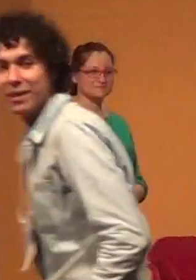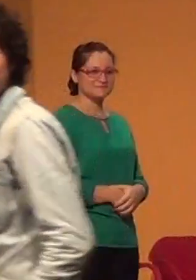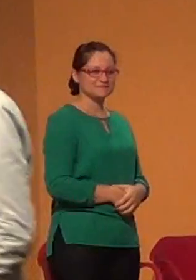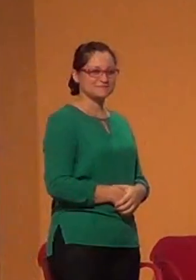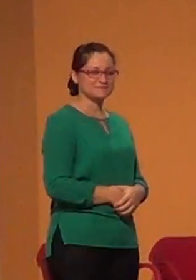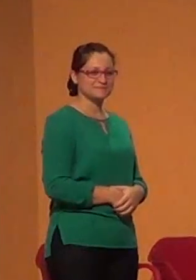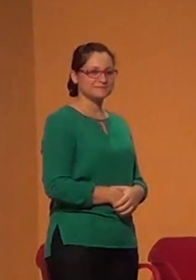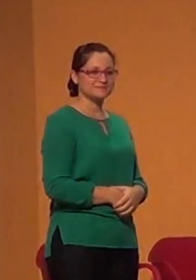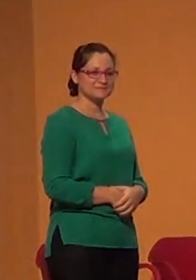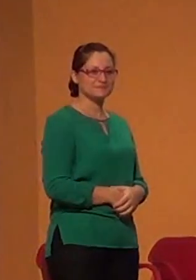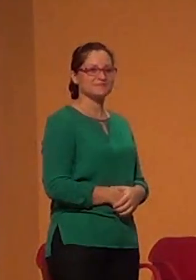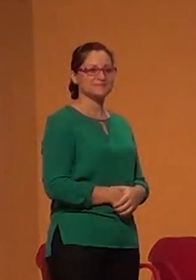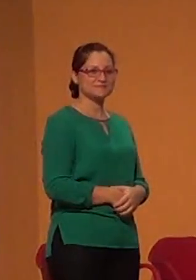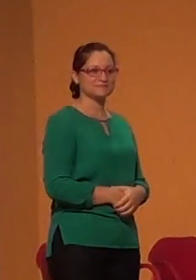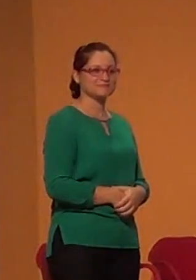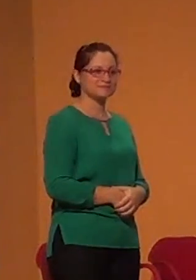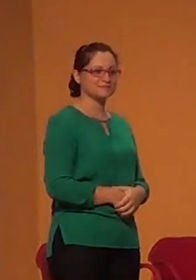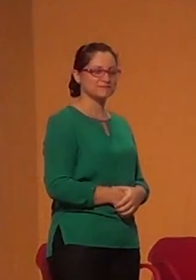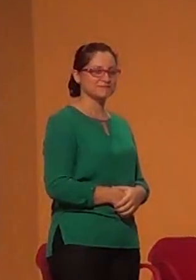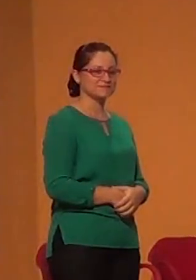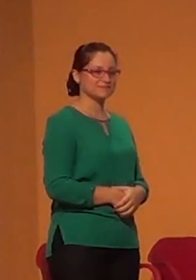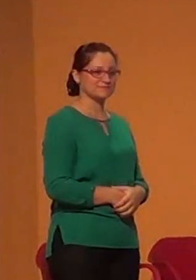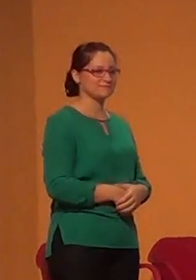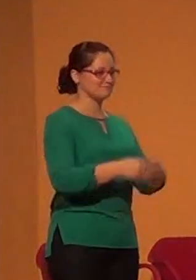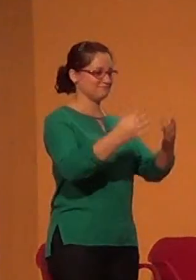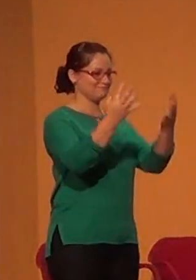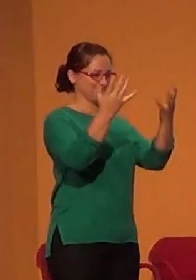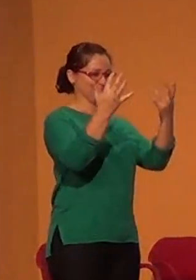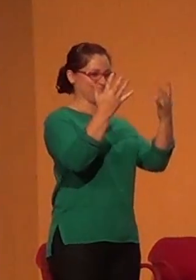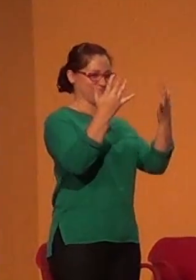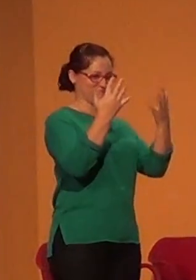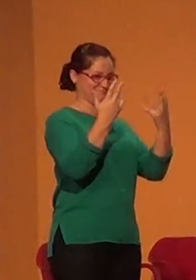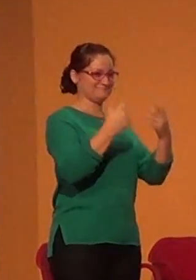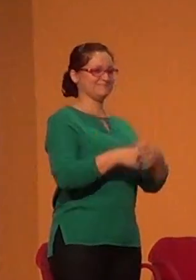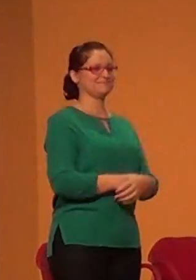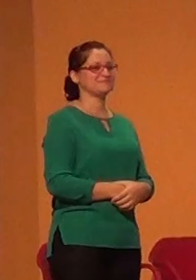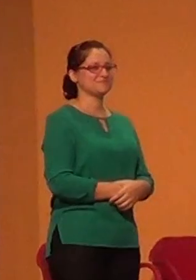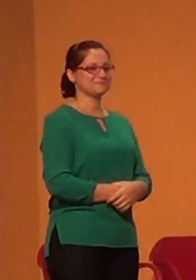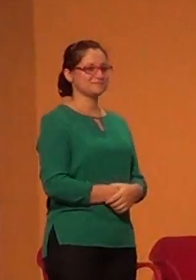O grupo não está presente? Está ali atrás.